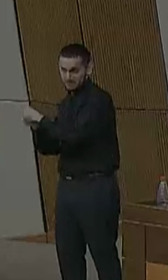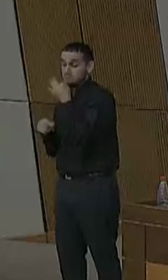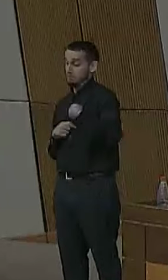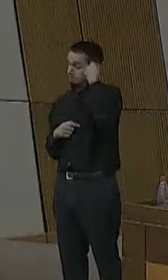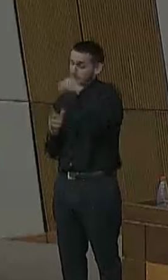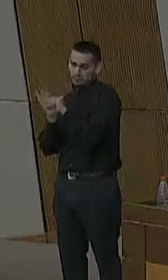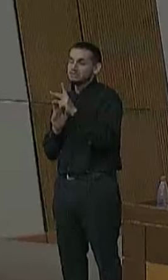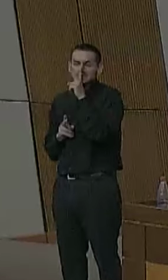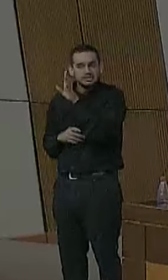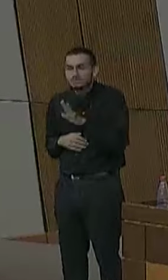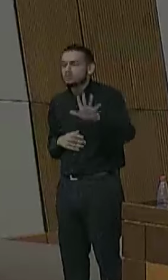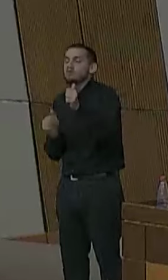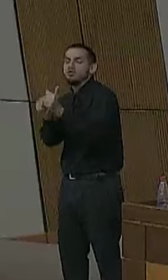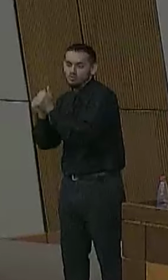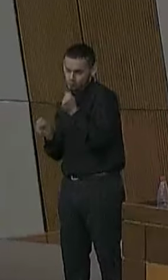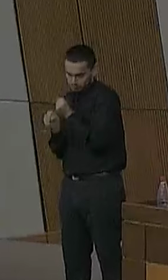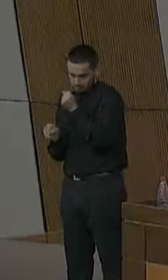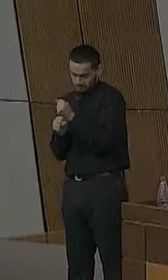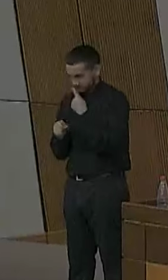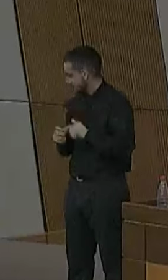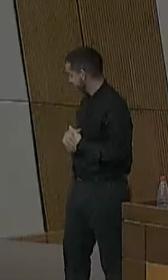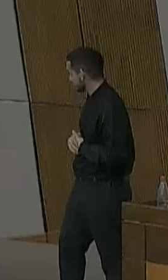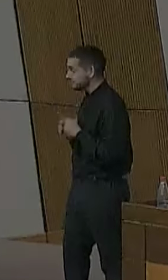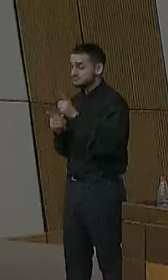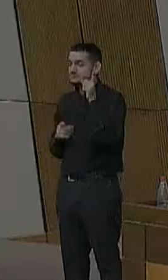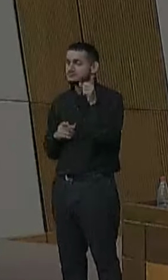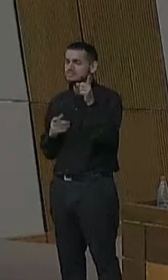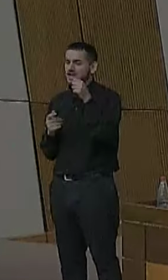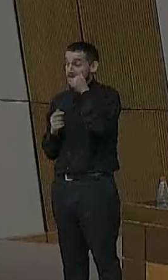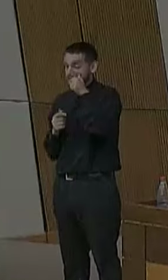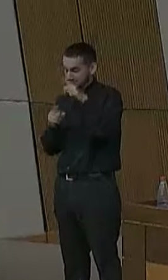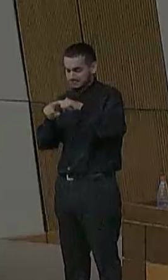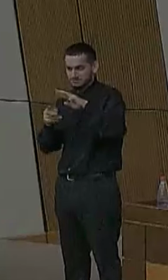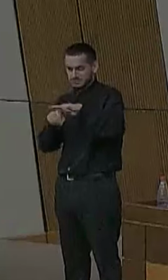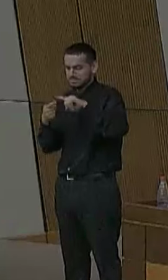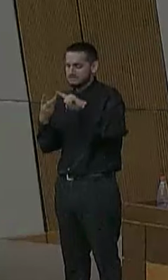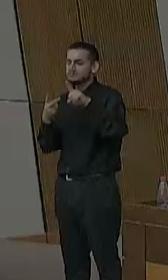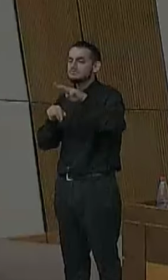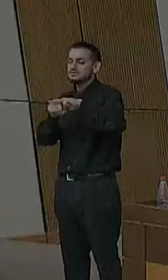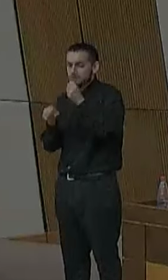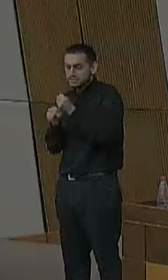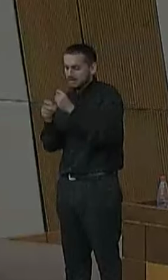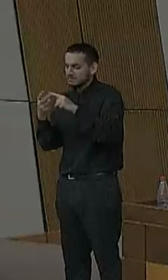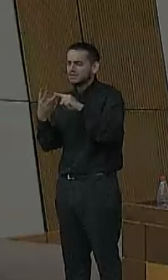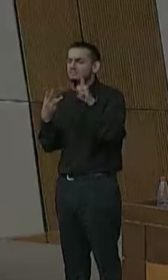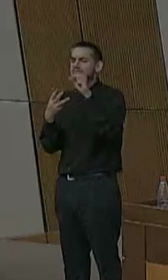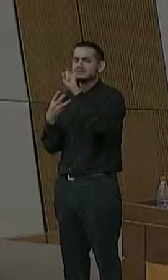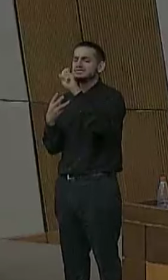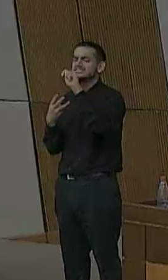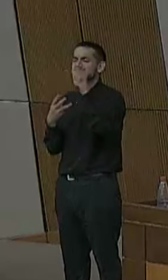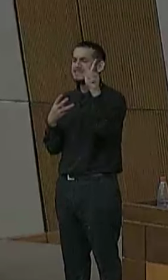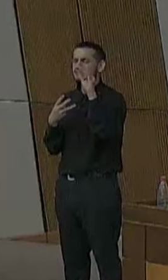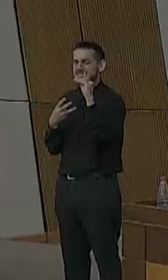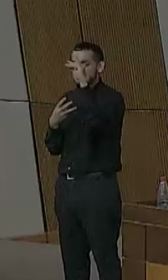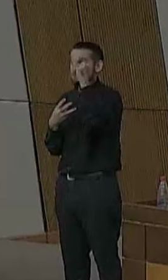caso la Dirección Nacional de Ingresos Tributarios, el Ministerio de Trabajo, entonces que esté bien claro el procedimiento de cómo